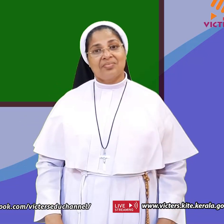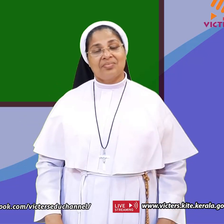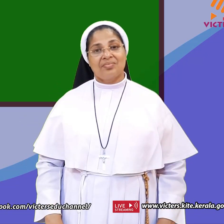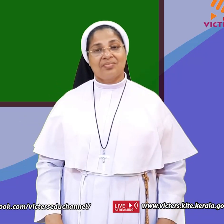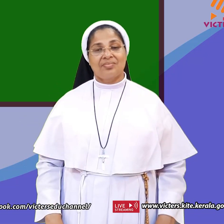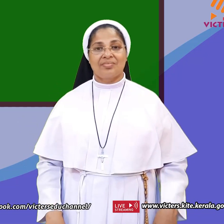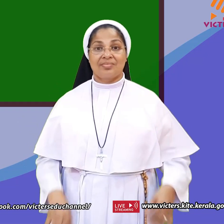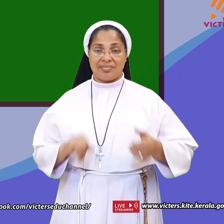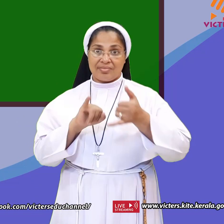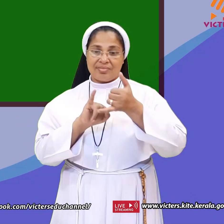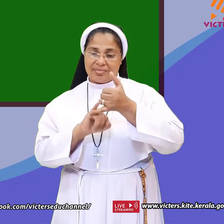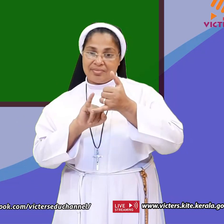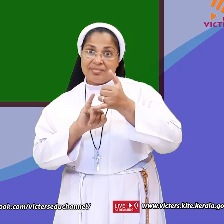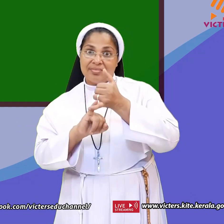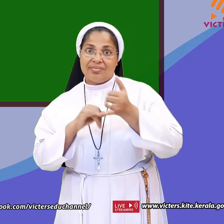SSLC HI പരീക്ഷ